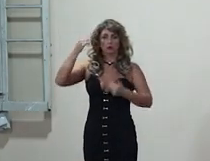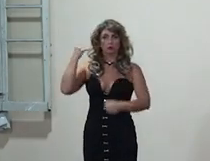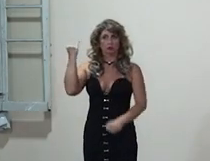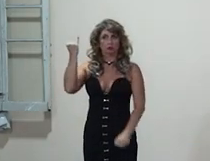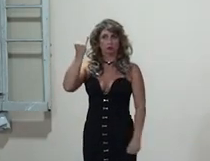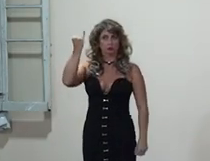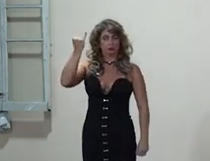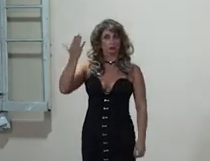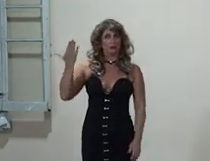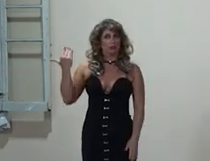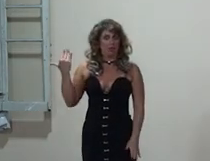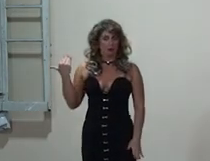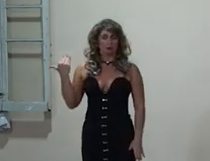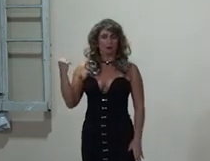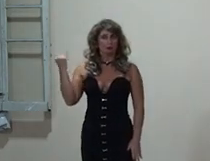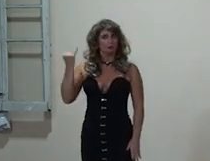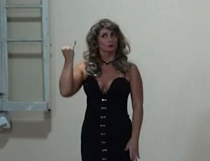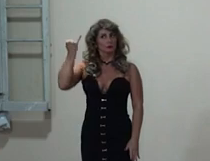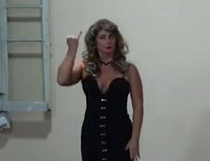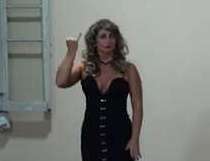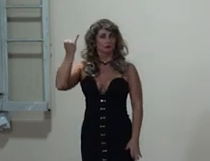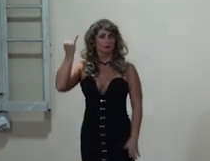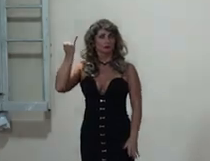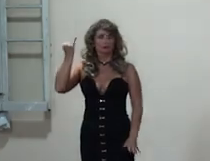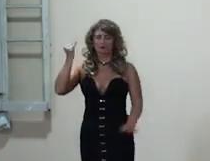da época, né?